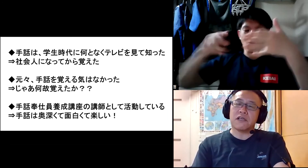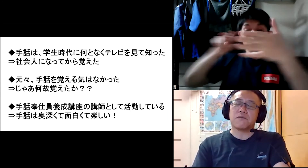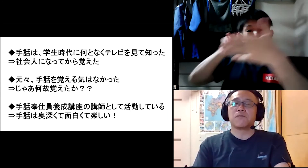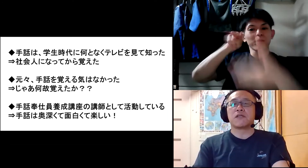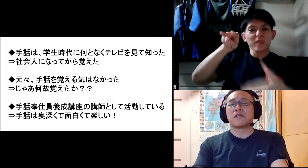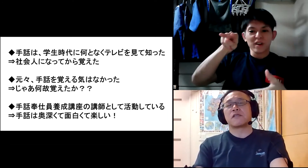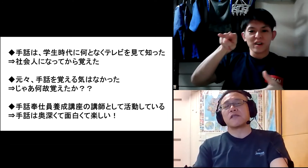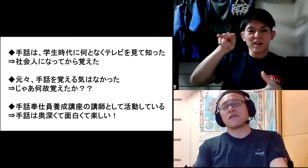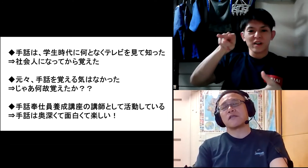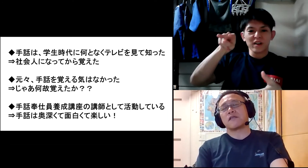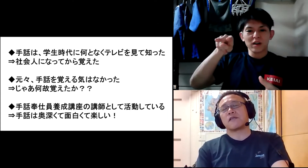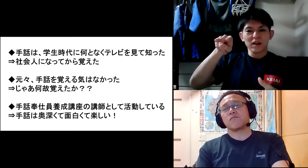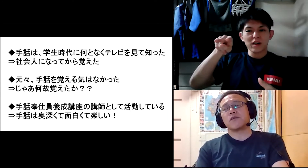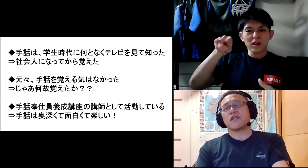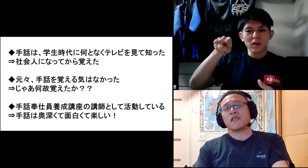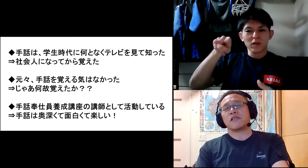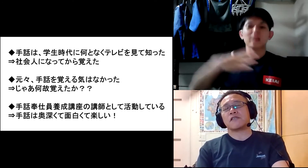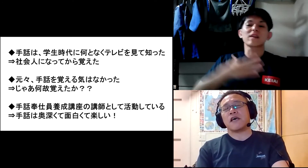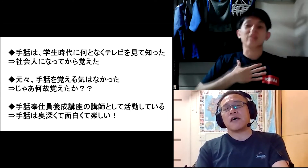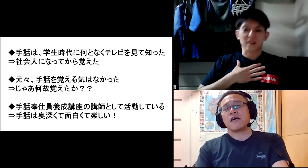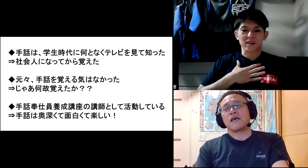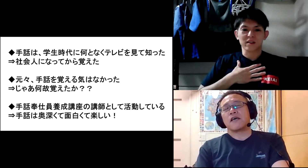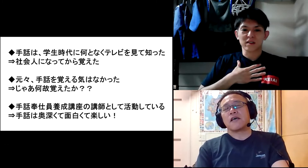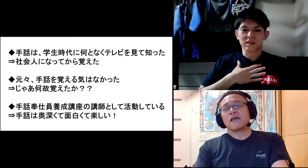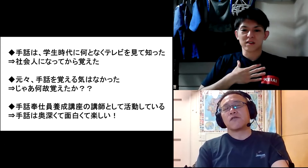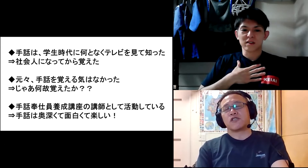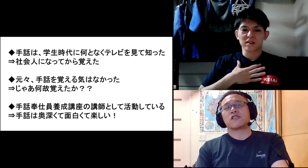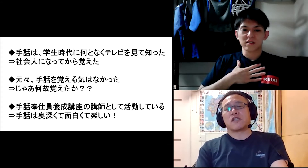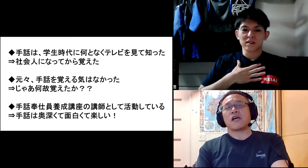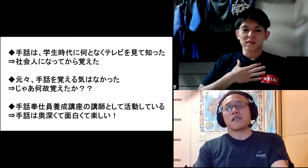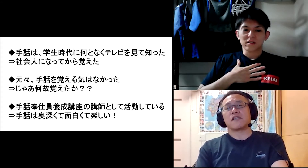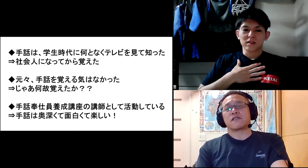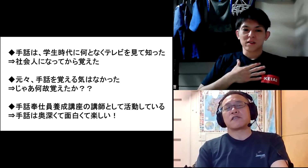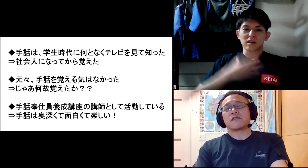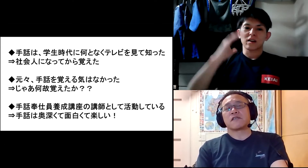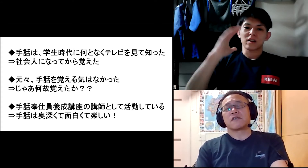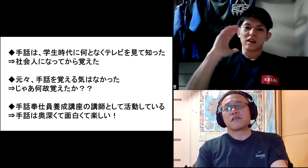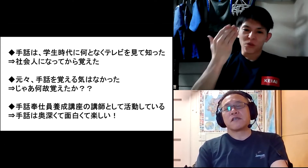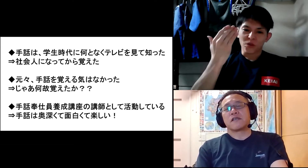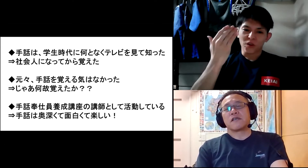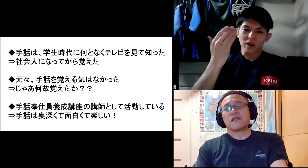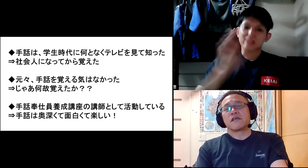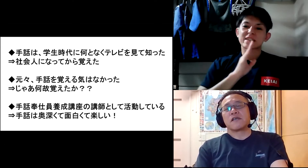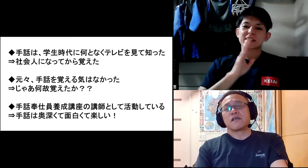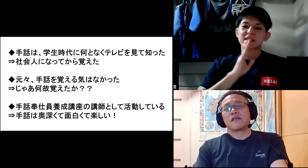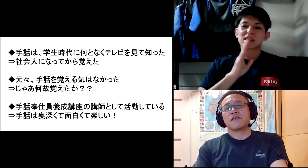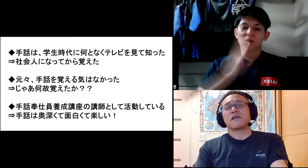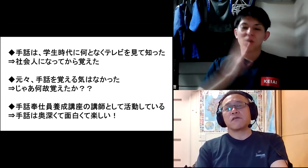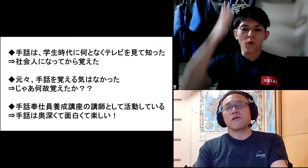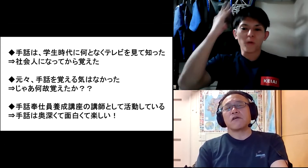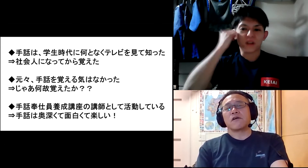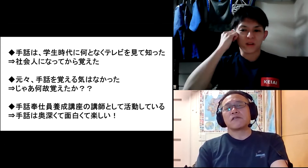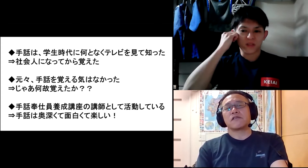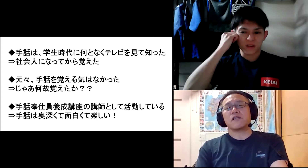なんとなくテレビ見ててですね、知ったんです。ですけ